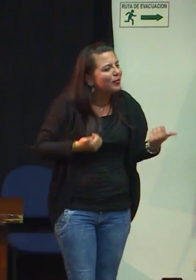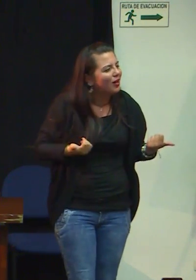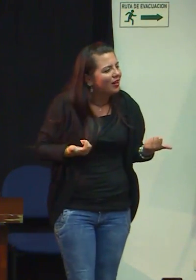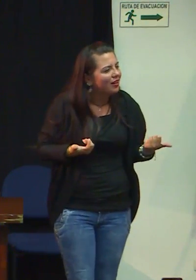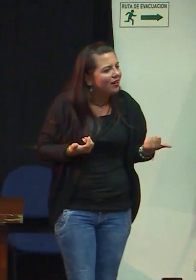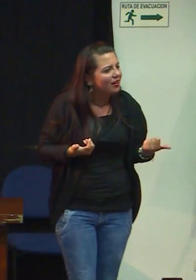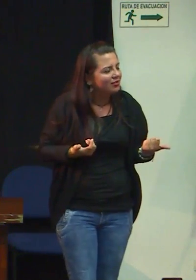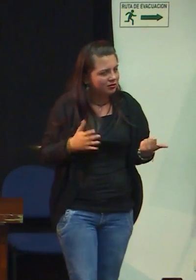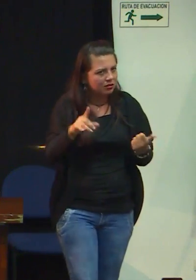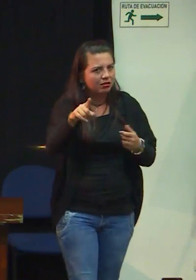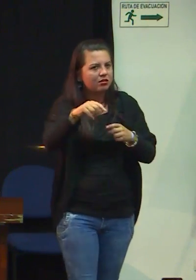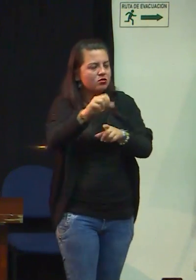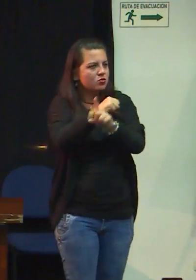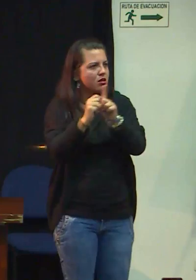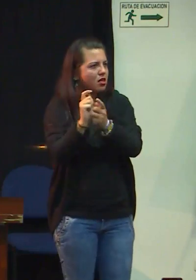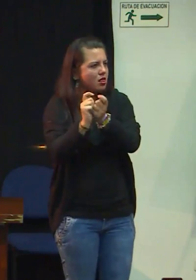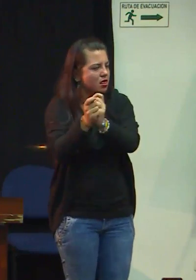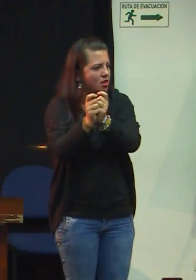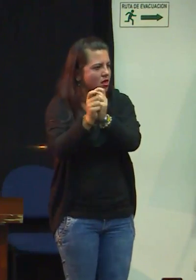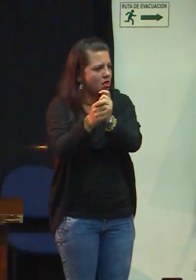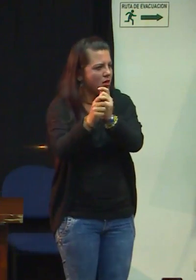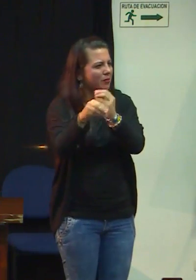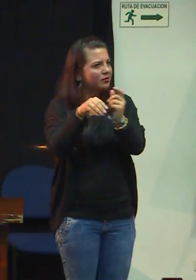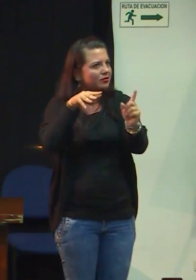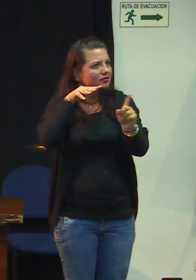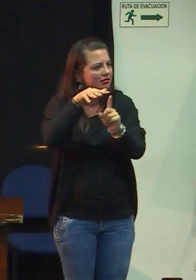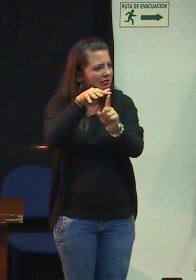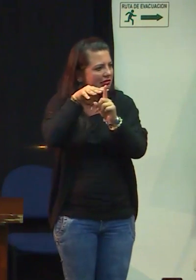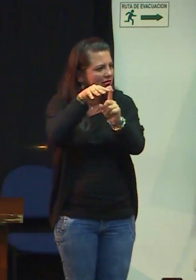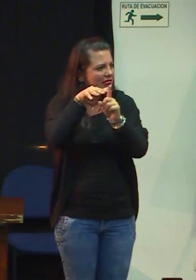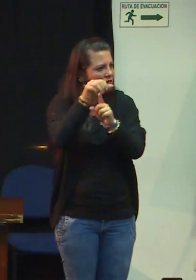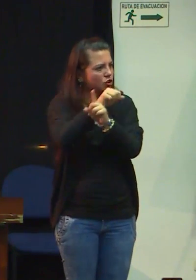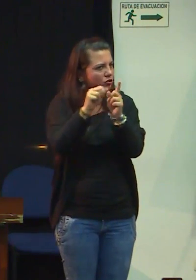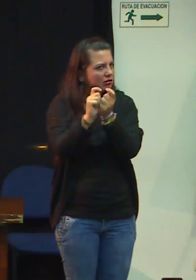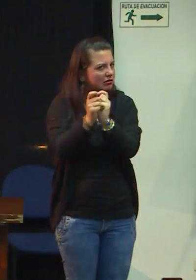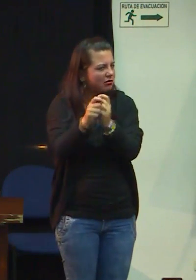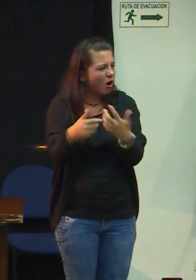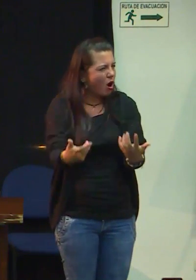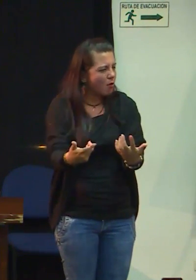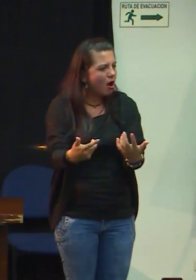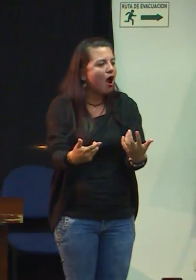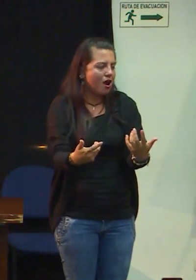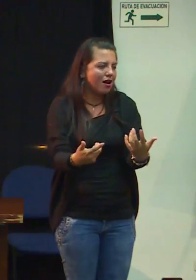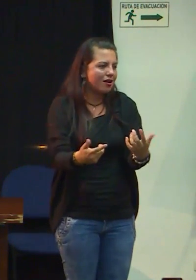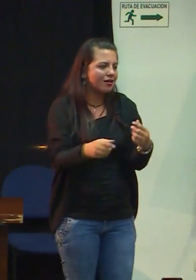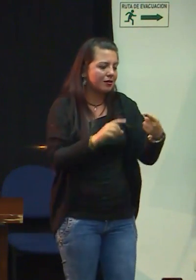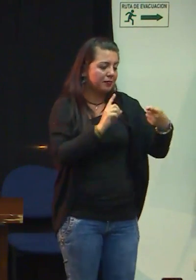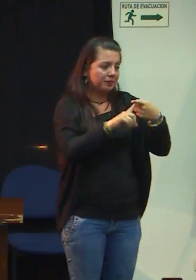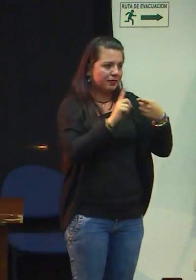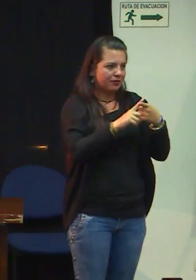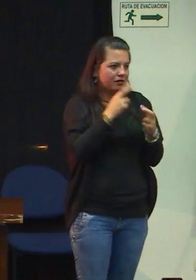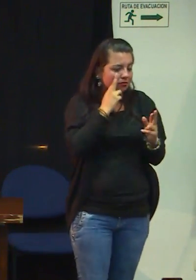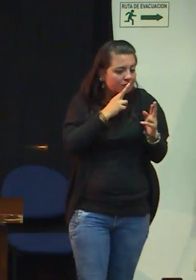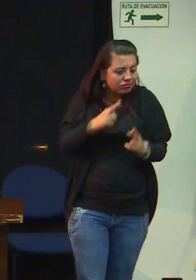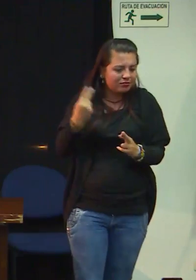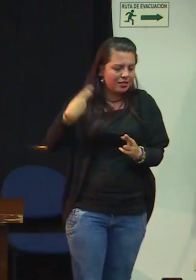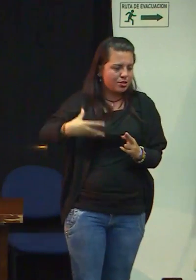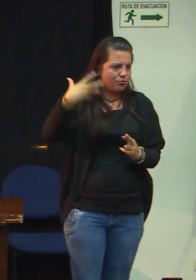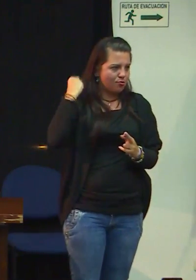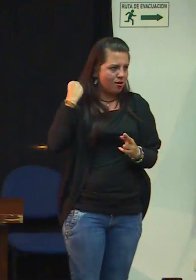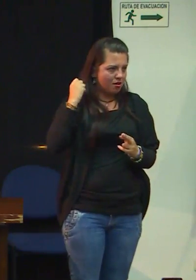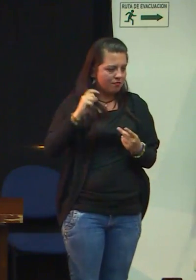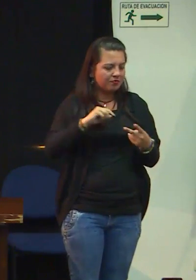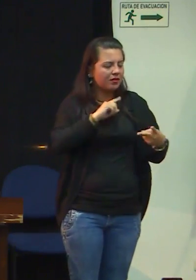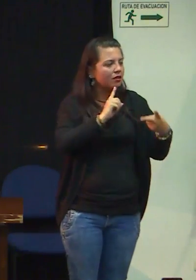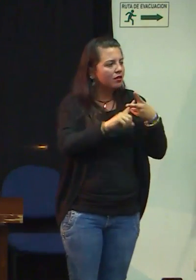estas transformaciones sociales y la movilización social, hace parte, uno, pues, del reconocimiento de la historia, dos, del reconocimiento